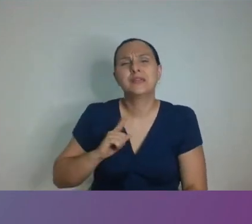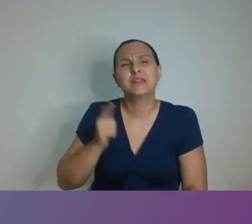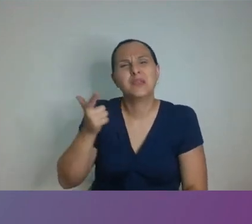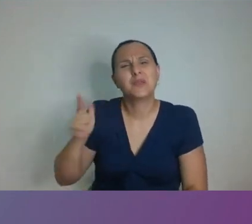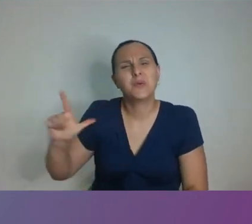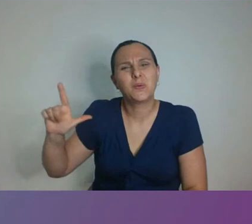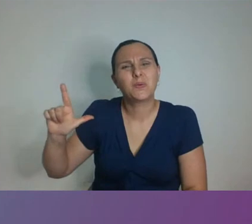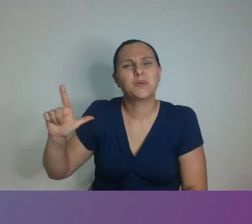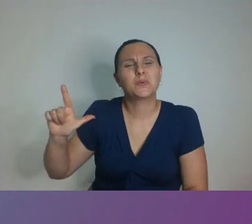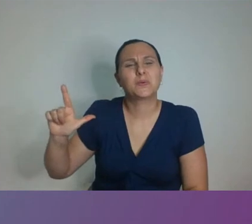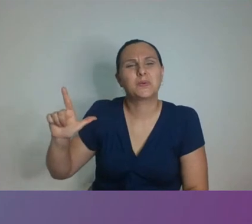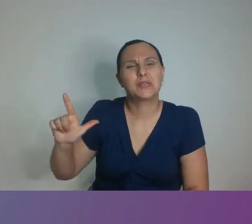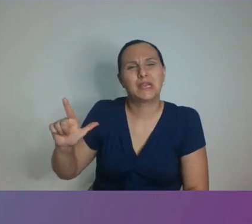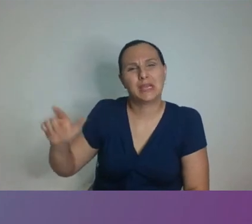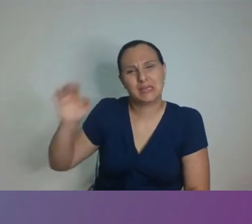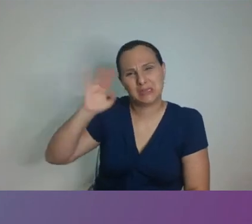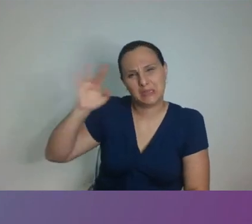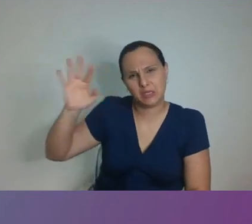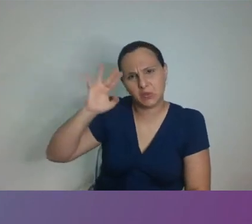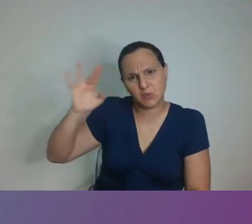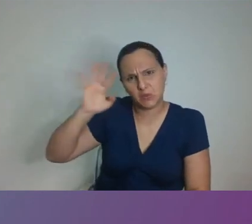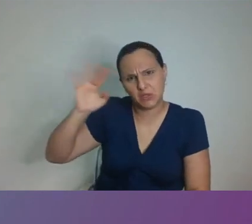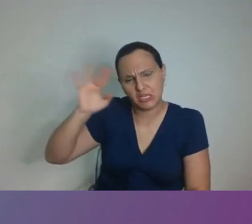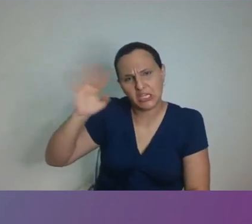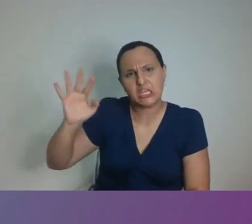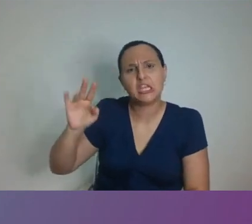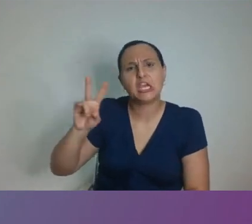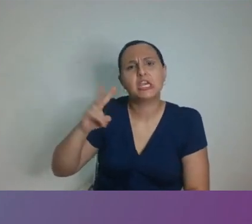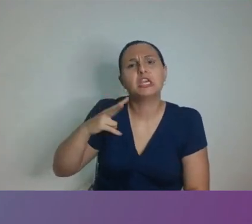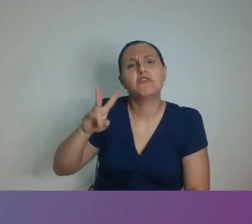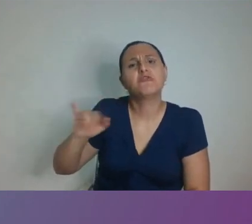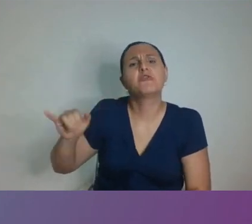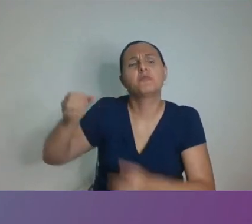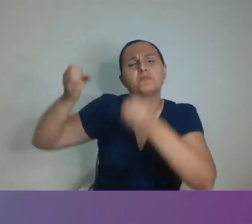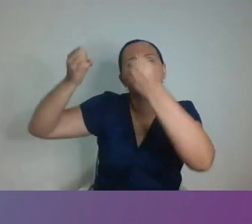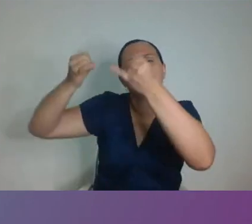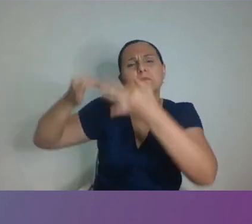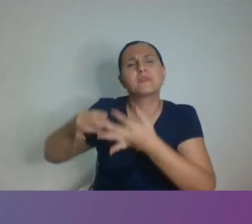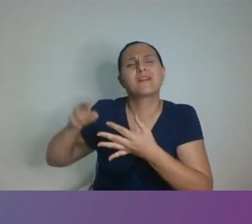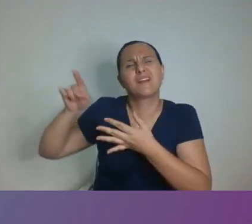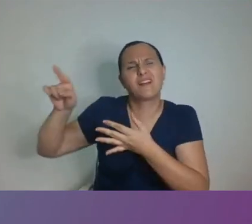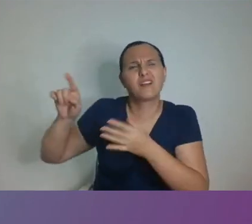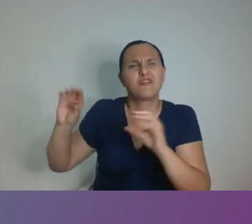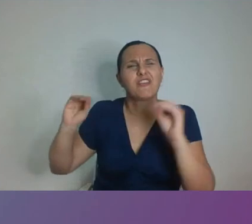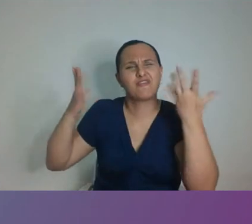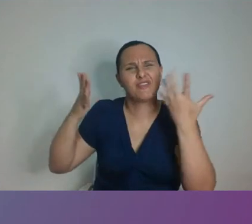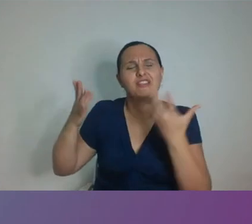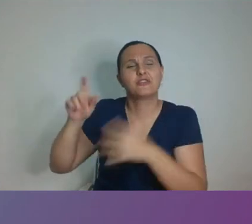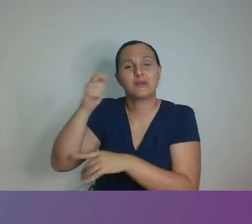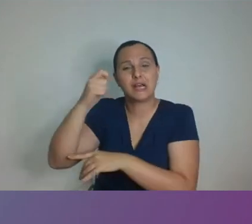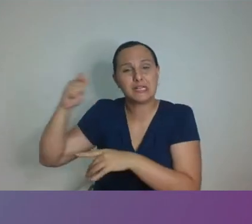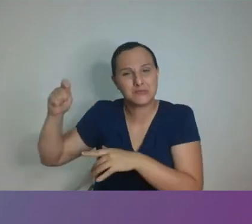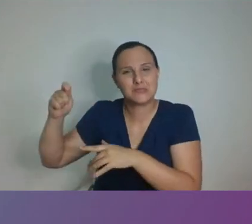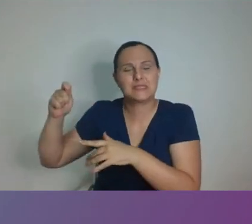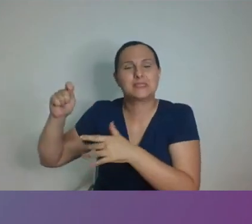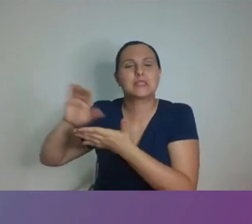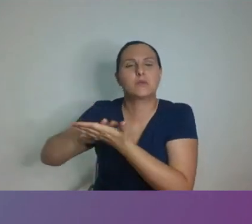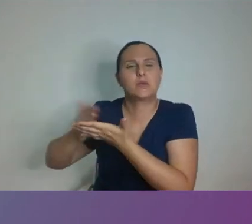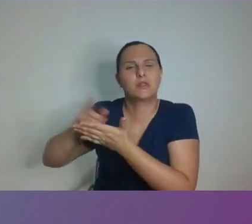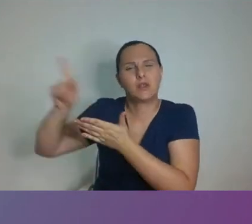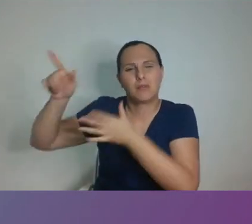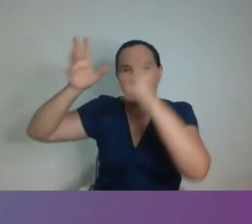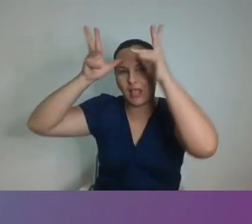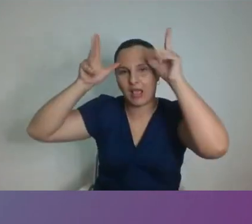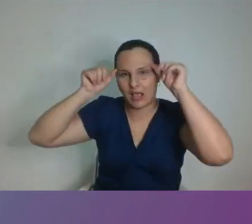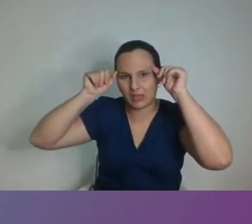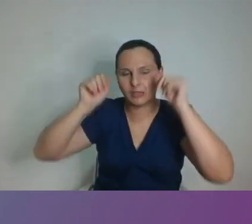de Intérpretes do Acre. Vou falar um pouquinho sobre as possibilidades de sobreviver a uma interpretação. Nós só temos duas. Ou a gente